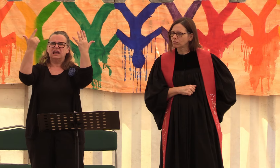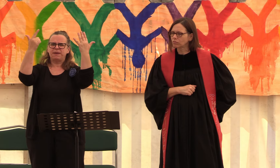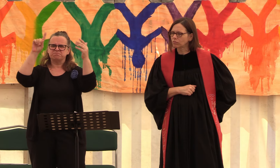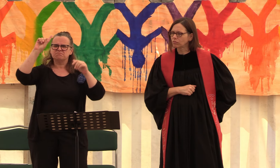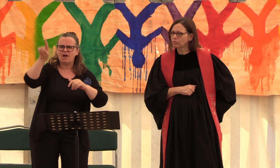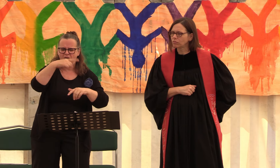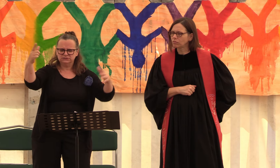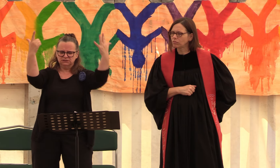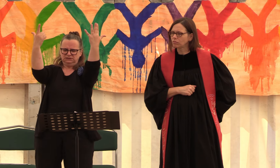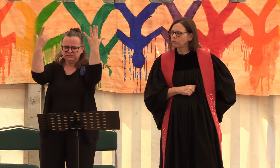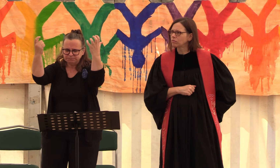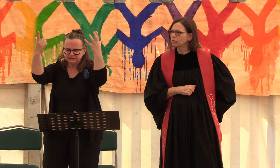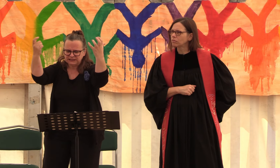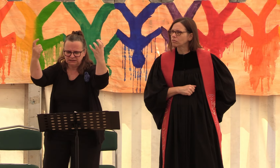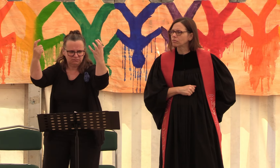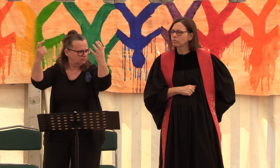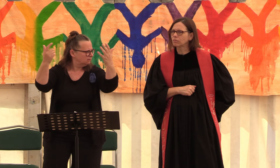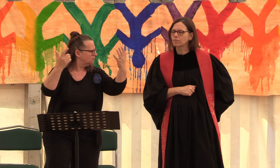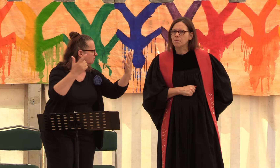Jesus sagt